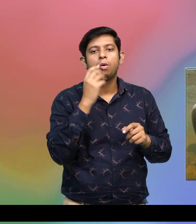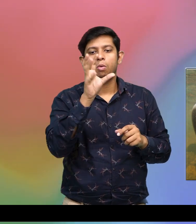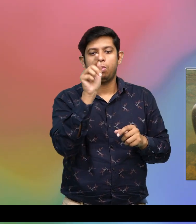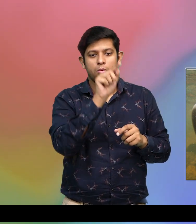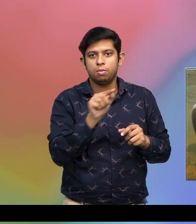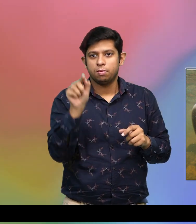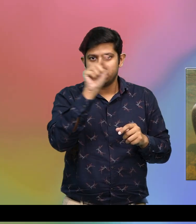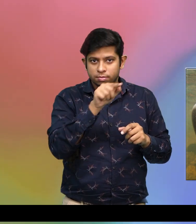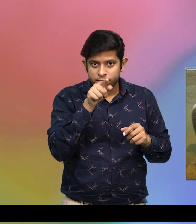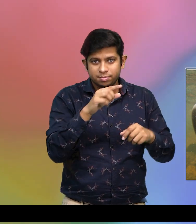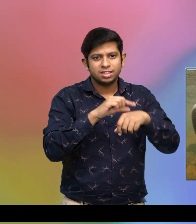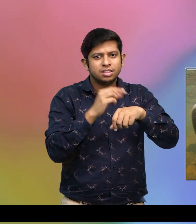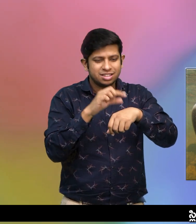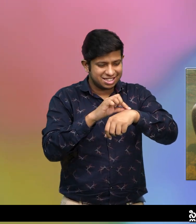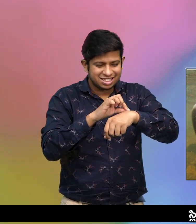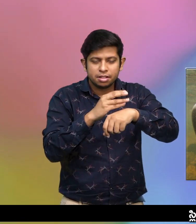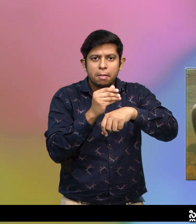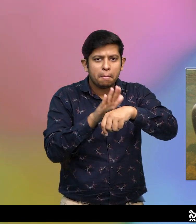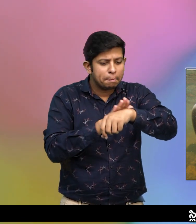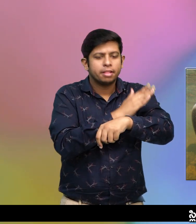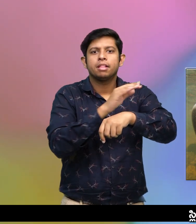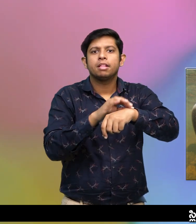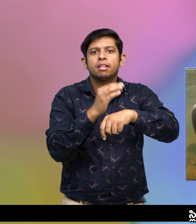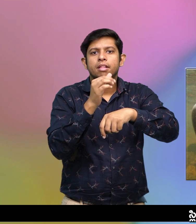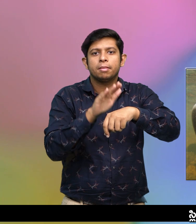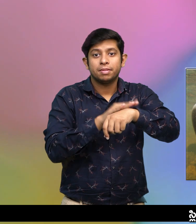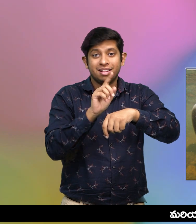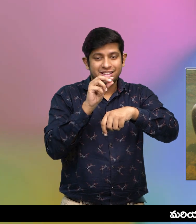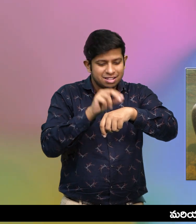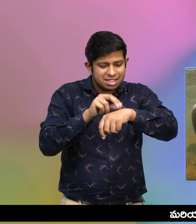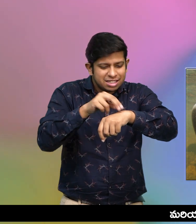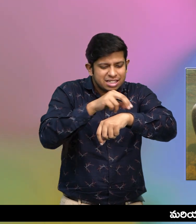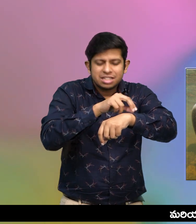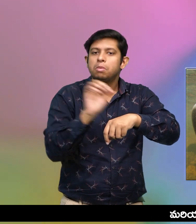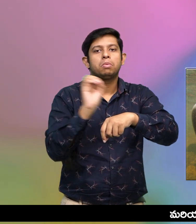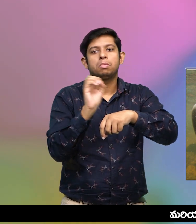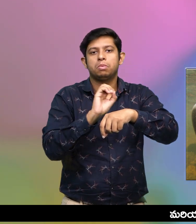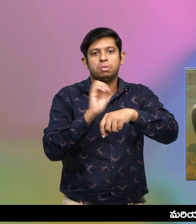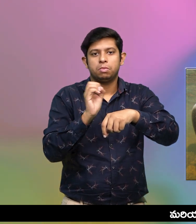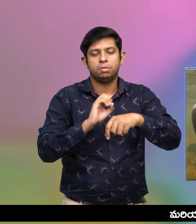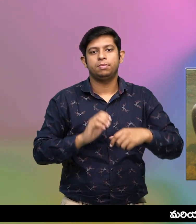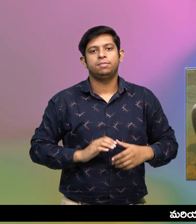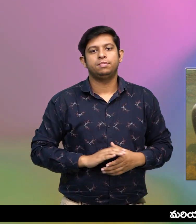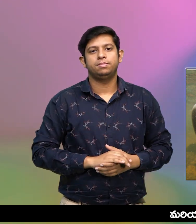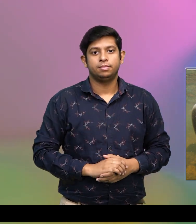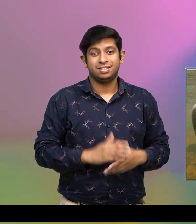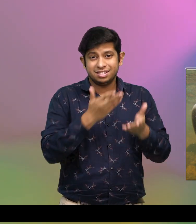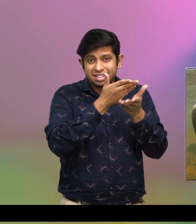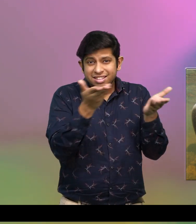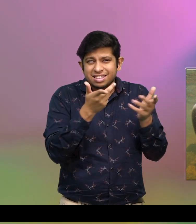వృత్తాకార నోరు, స్లిమ్ స్కిన్ కలిగి ఉండటం మరియు స్కేల్ తక్కువగా ఉంటాయి. 3.